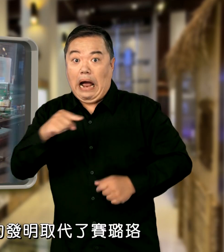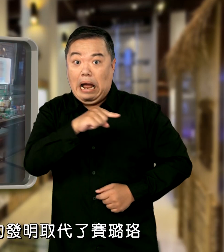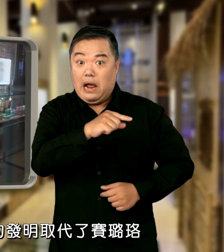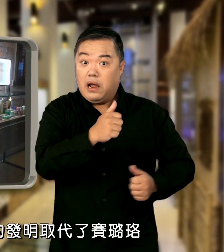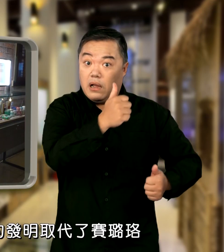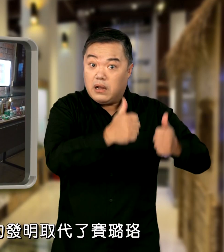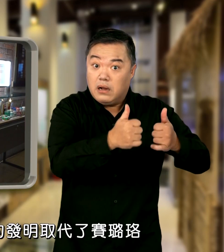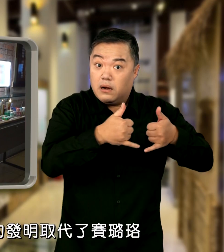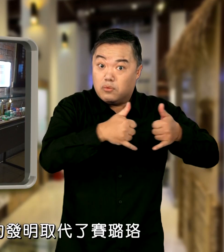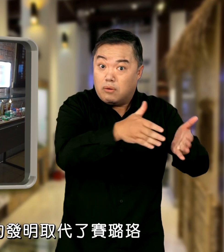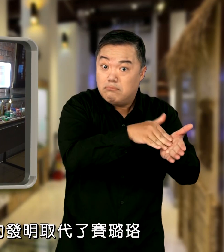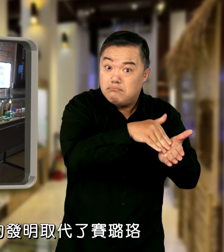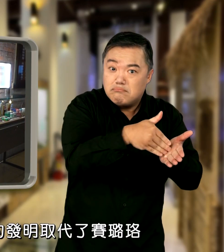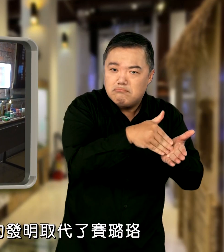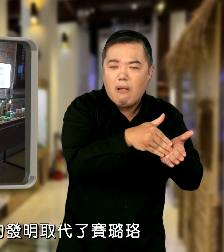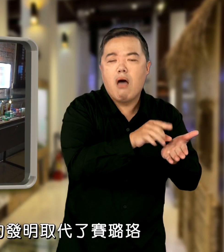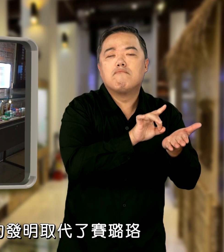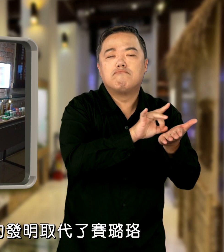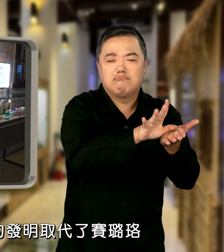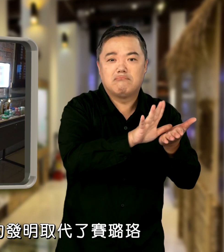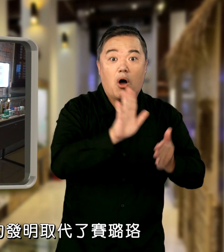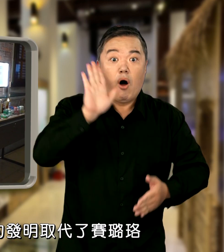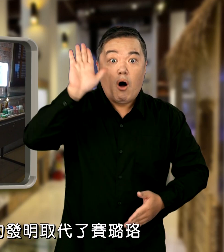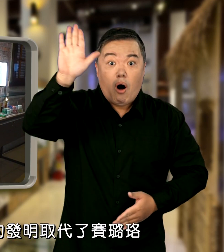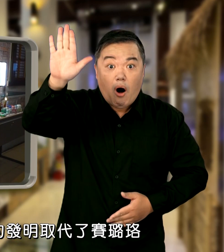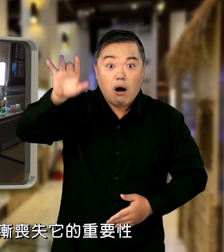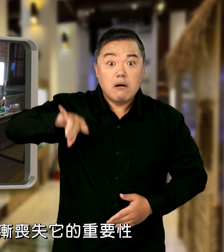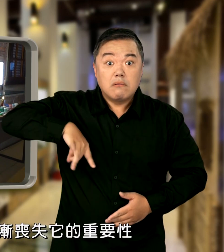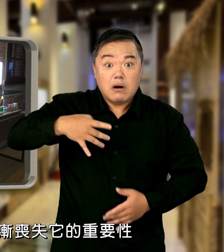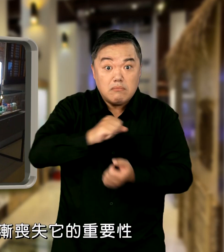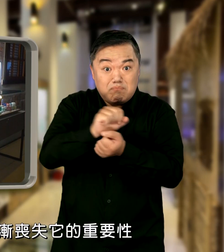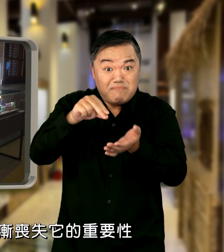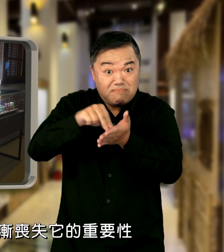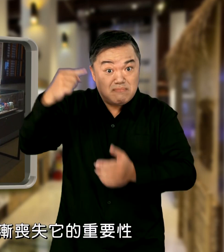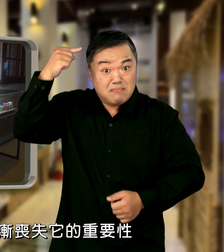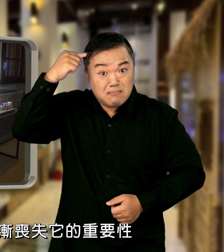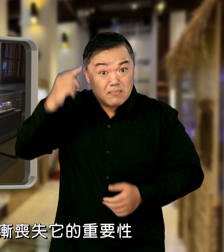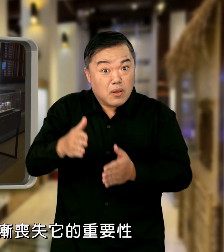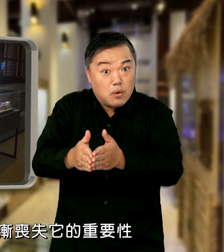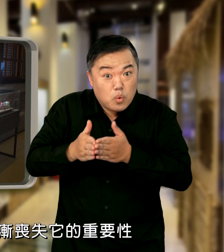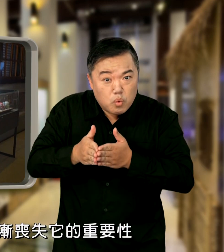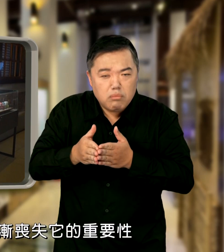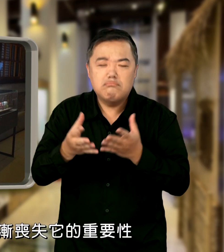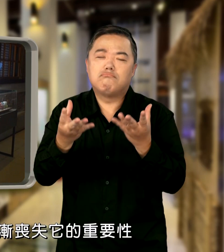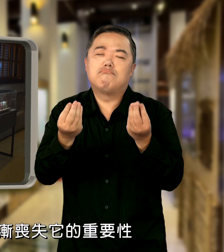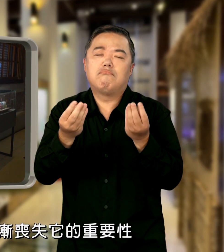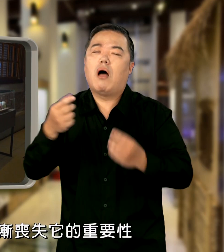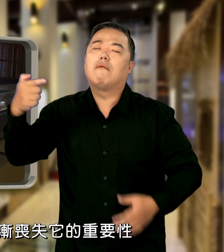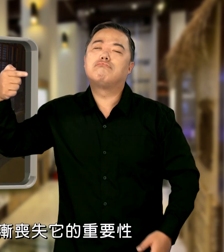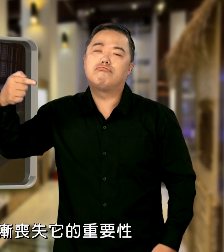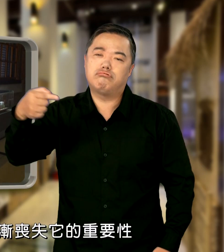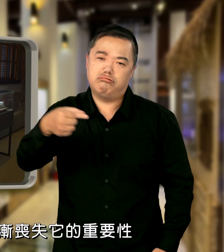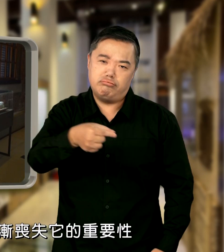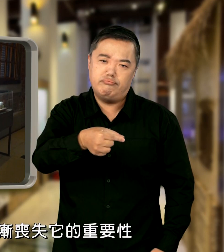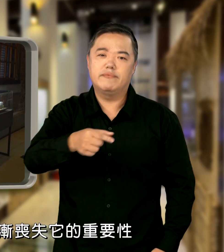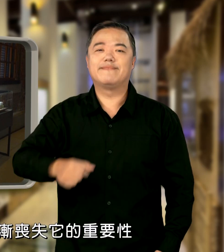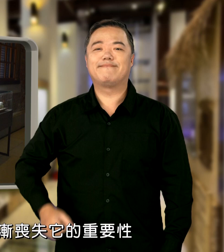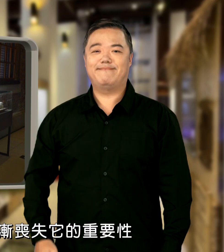发明取代了赛璐珞，天然樟脑才逐渐丧失它的重要性。